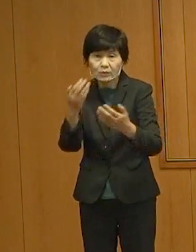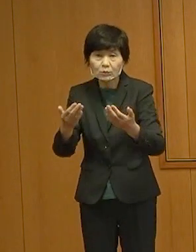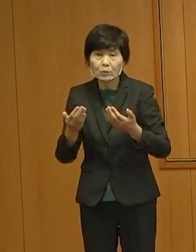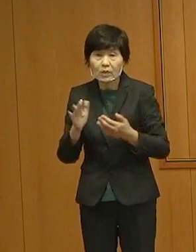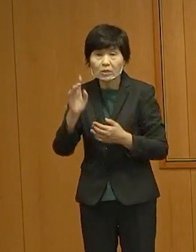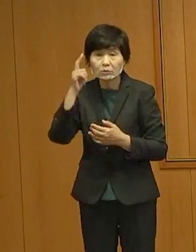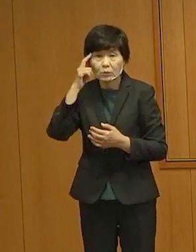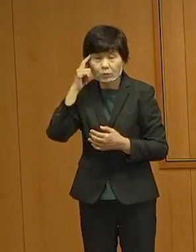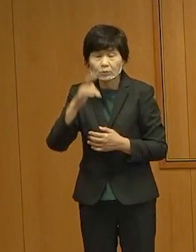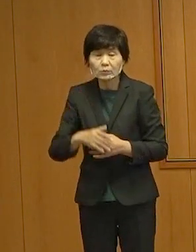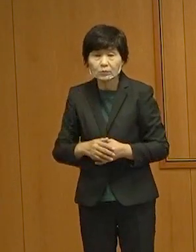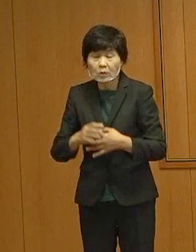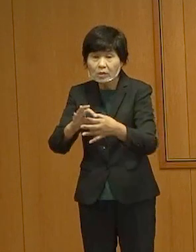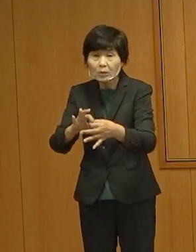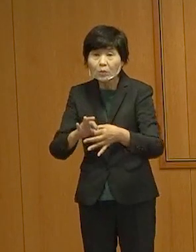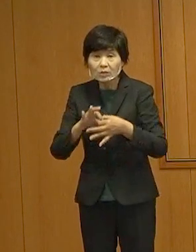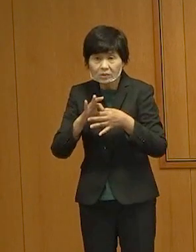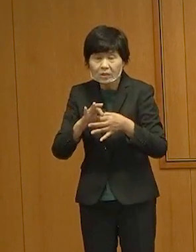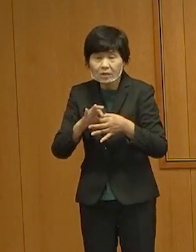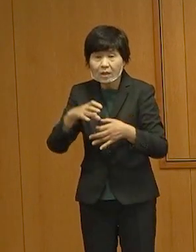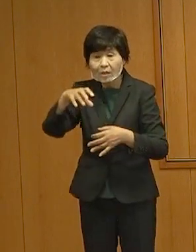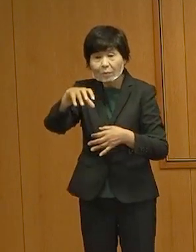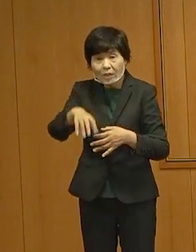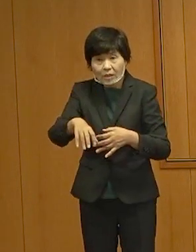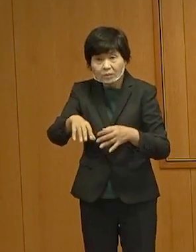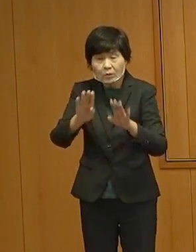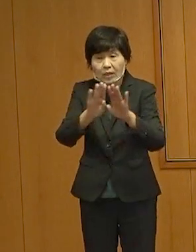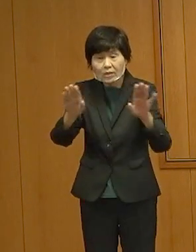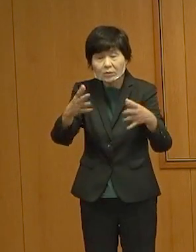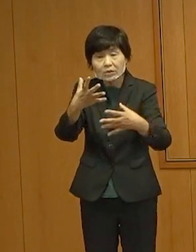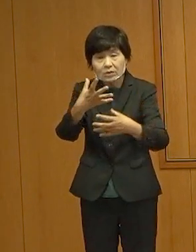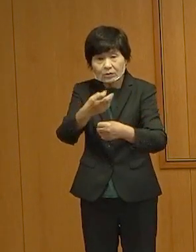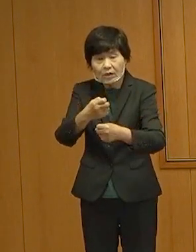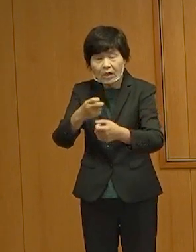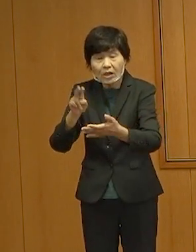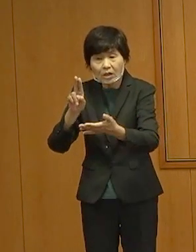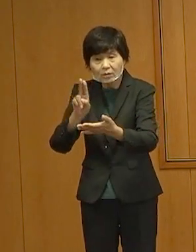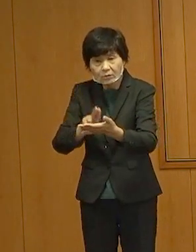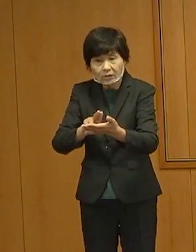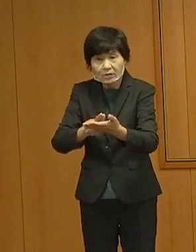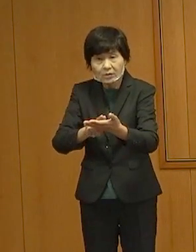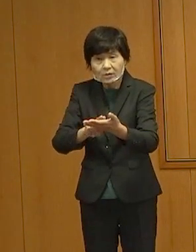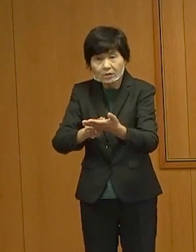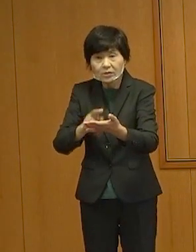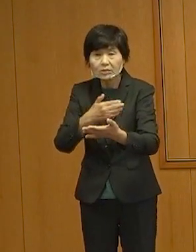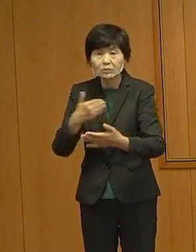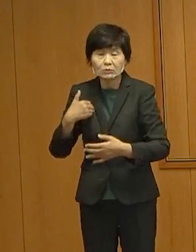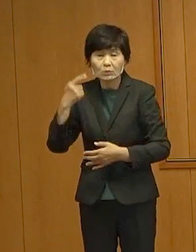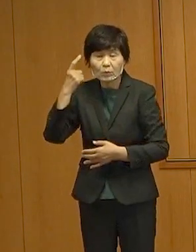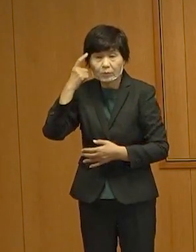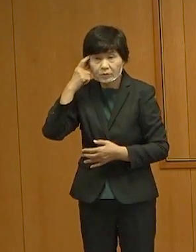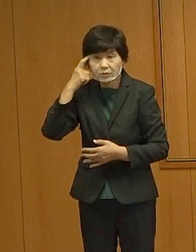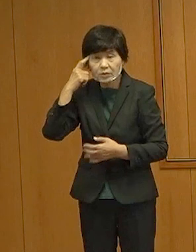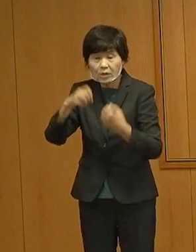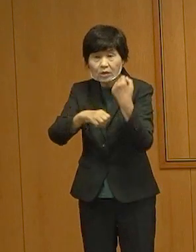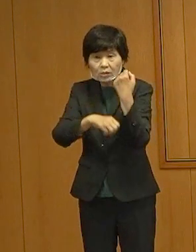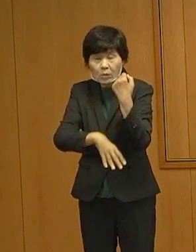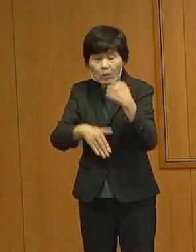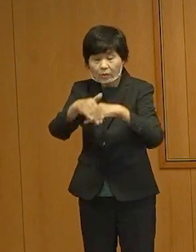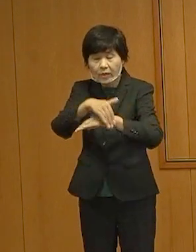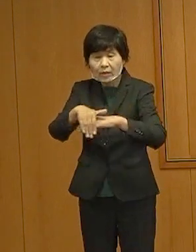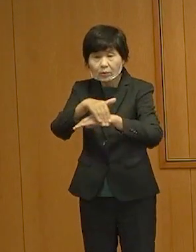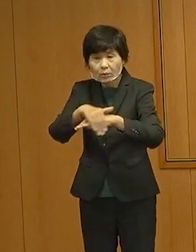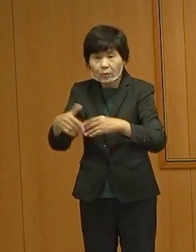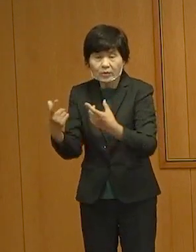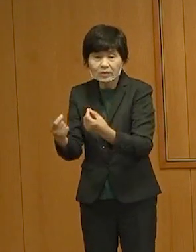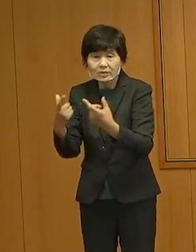によって場所とかですね、開設時期が決まってくるんではないかというふうに思っています。まあ、基本計画を十二分に検